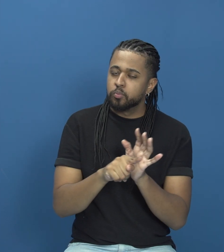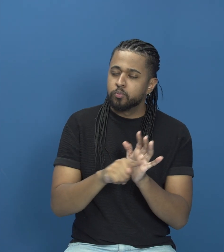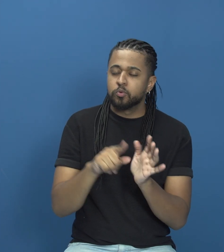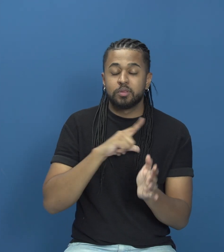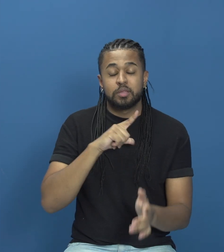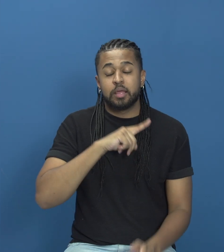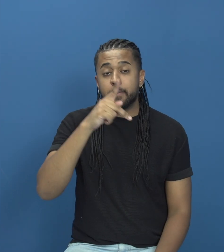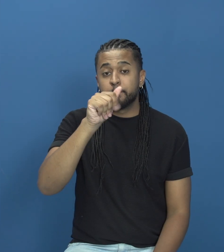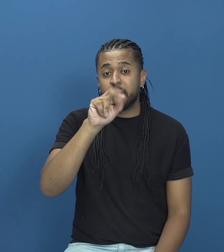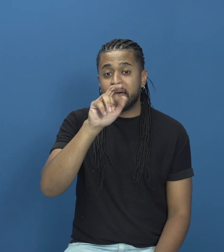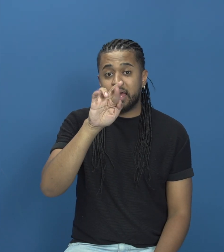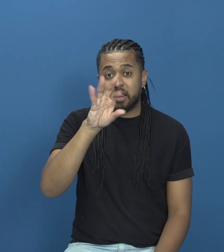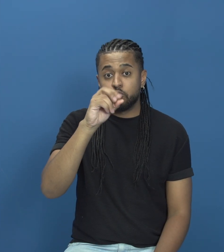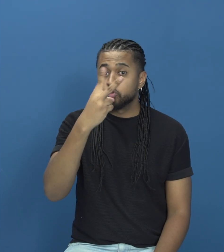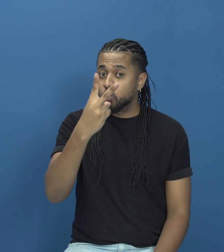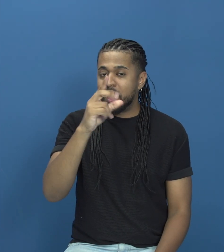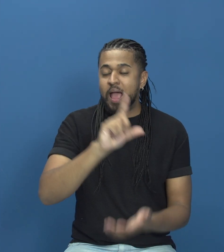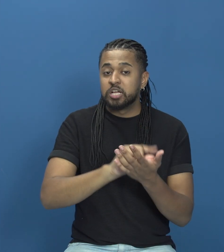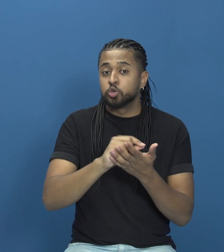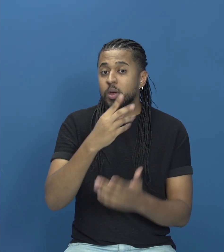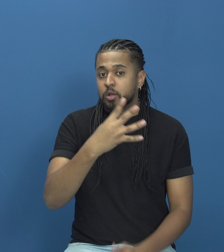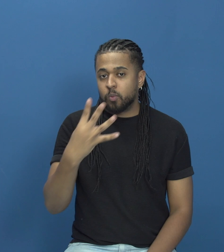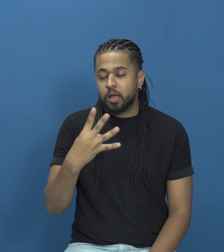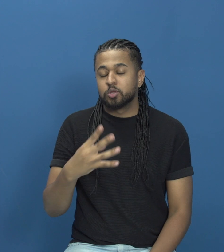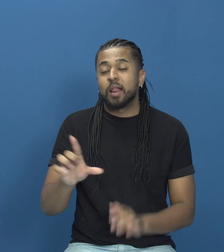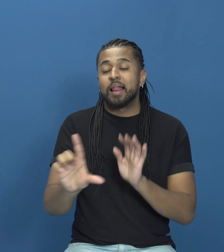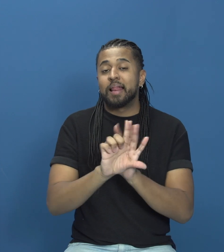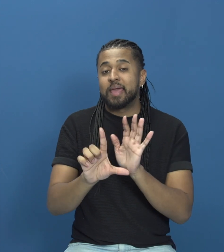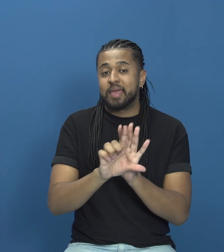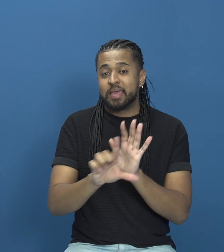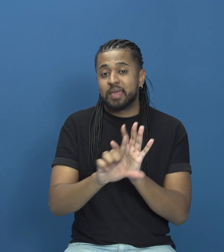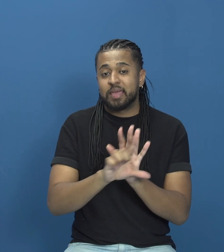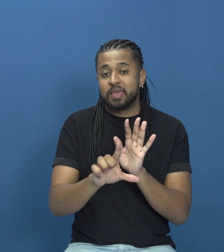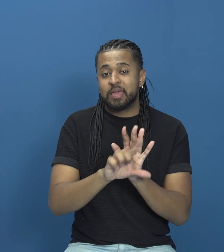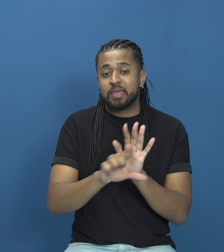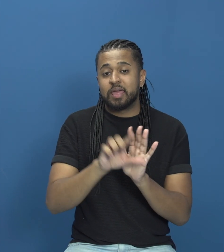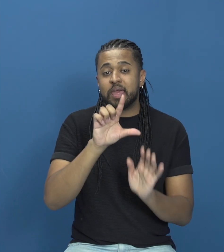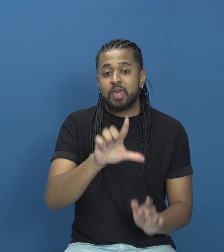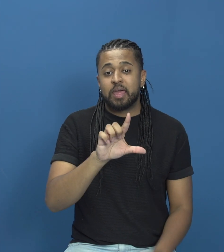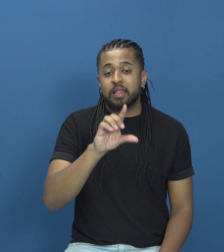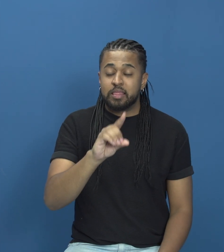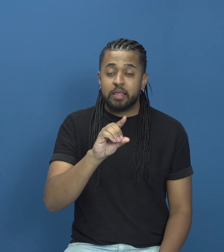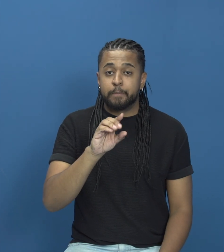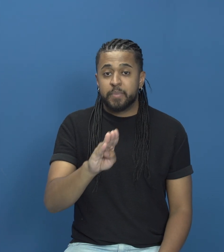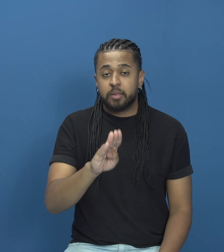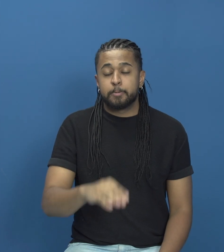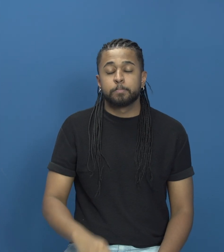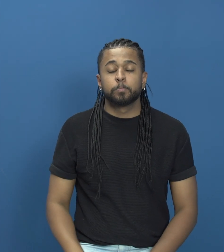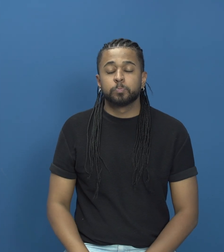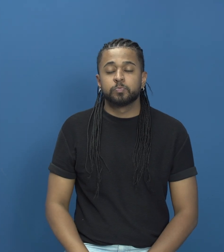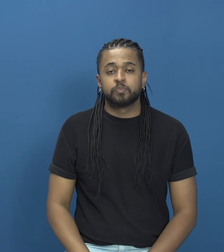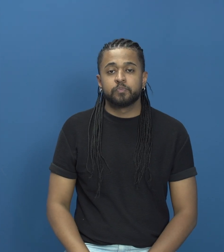no parágrafo 2 do artigo 44 das Leis de Diretrizes e Bases da Educação Nacional,